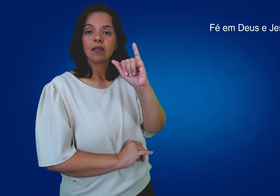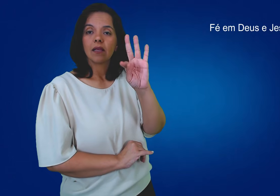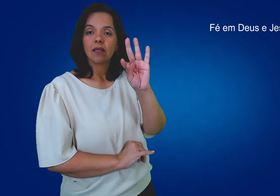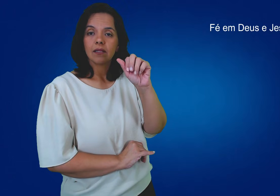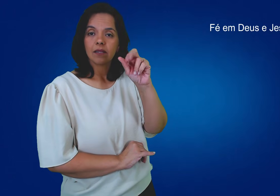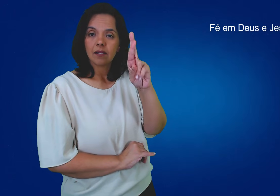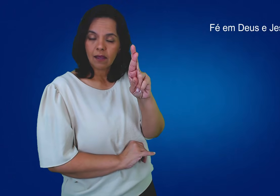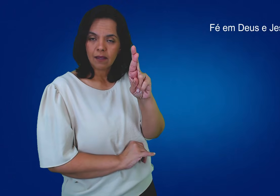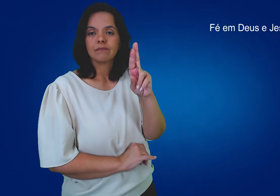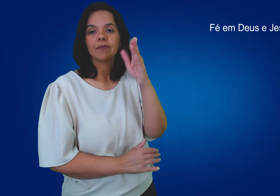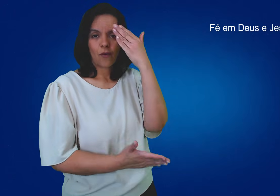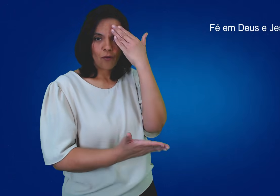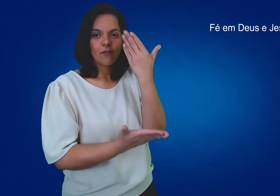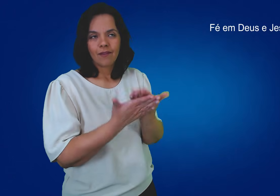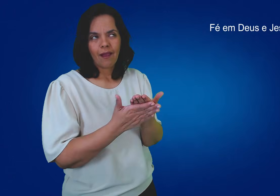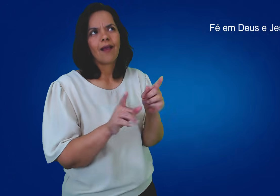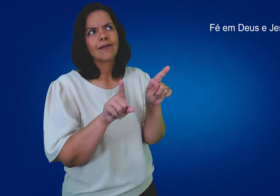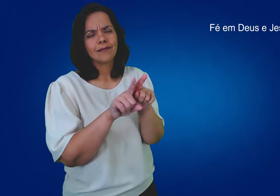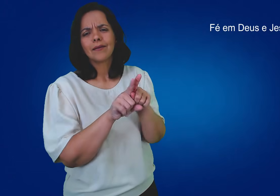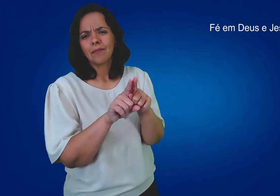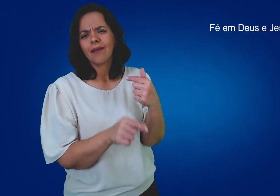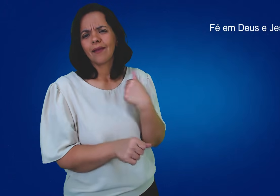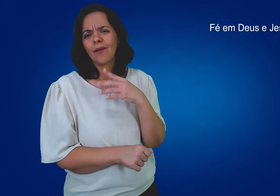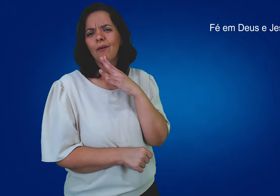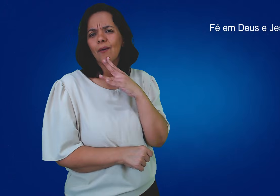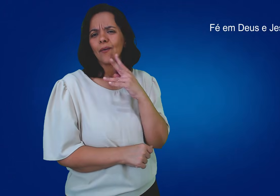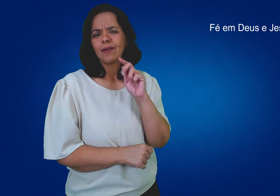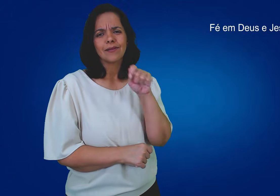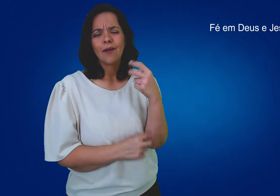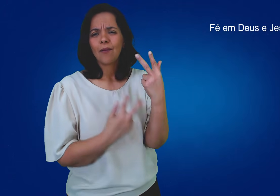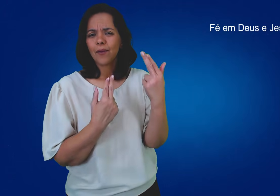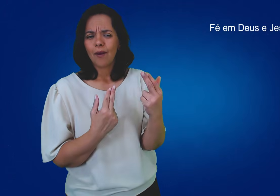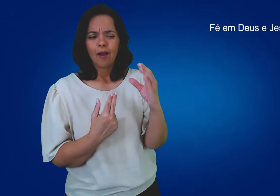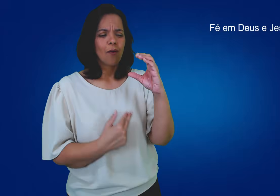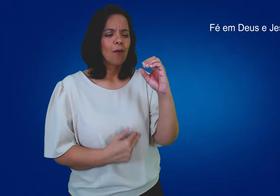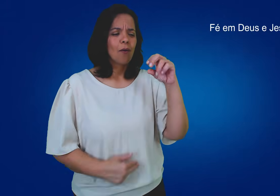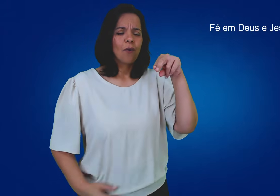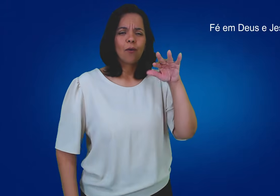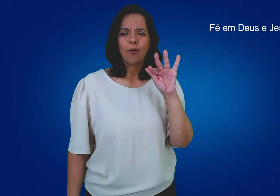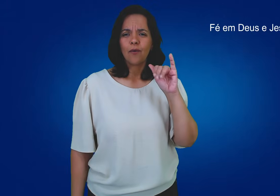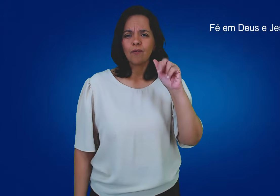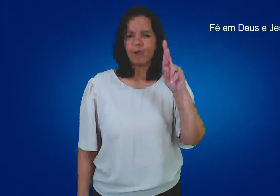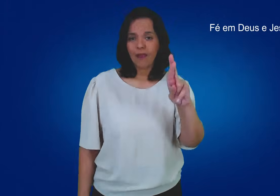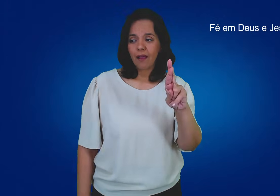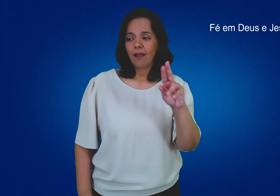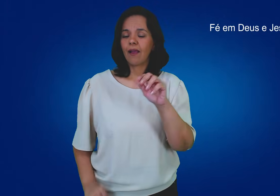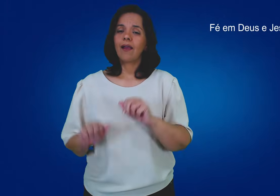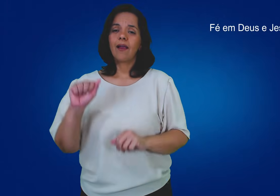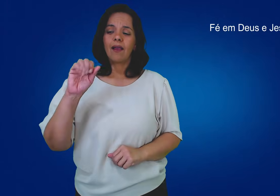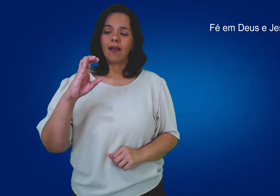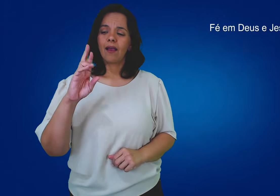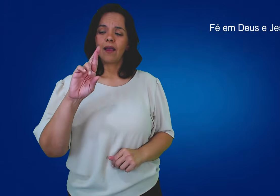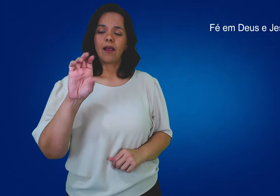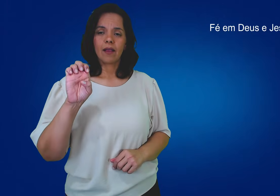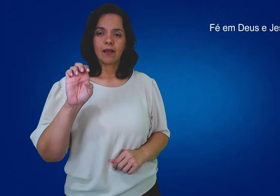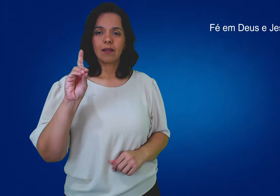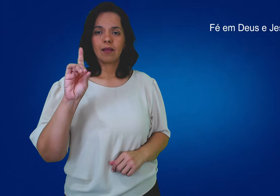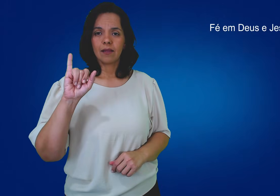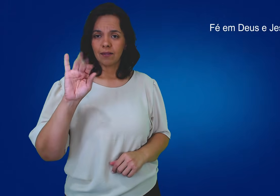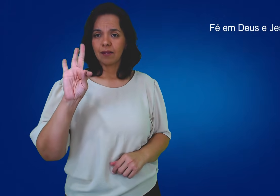E fé é acreditar. Bem, o sinal é igual. Confiar, acreditar.